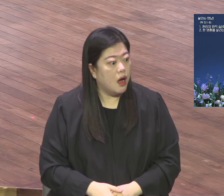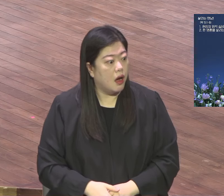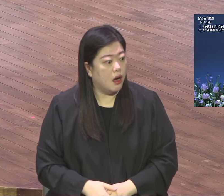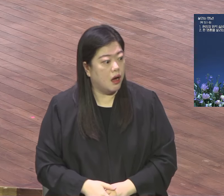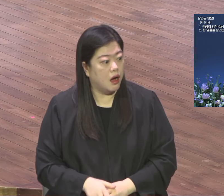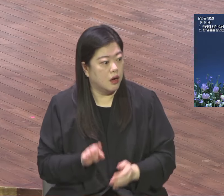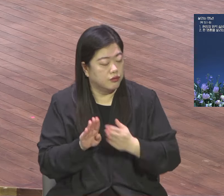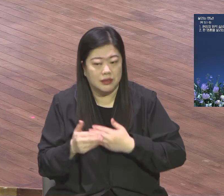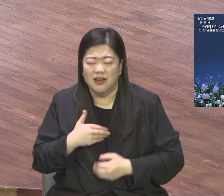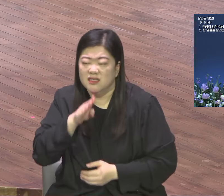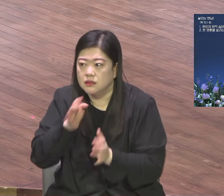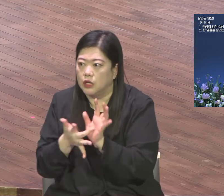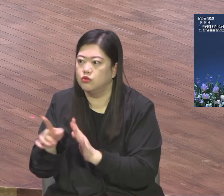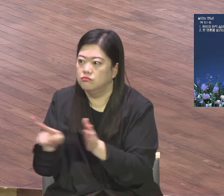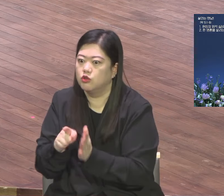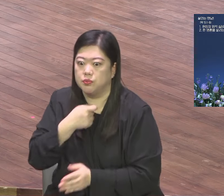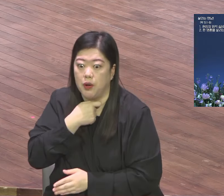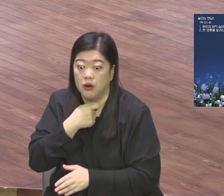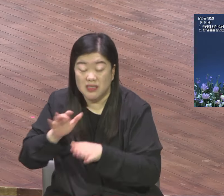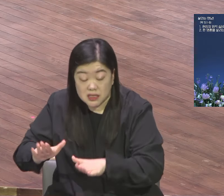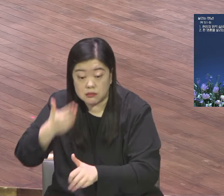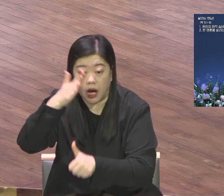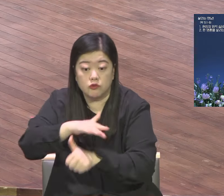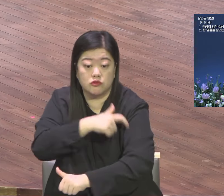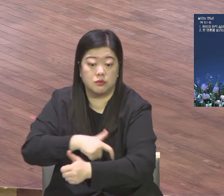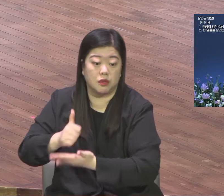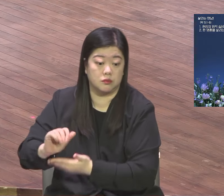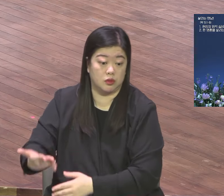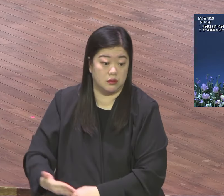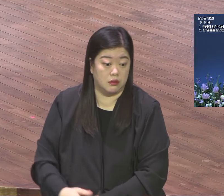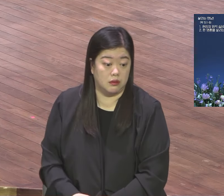귀신아 이 나가라고 명령하면 나가게 돼 있어요.